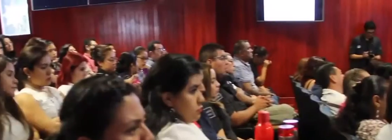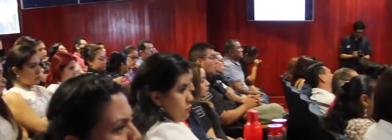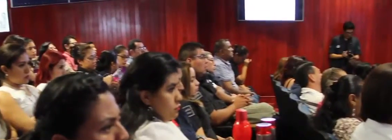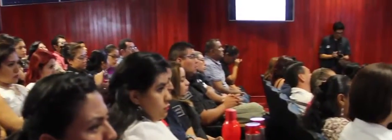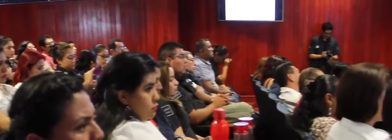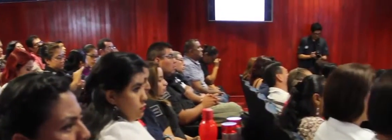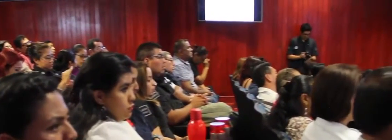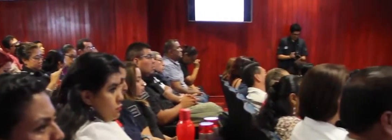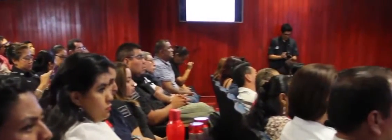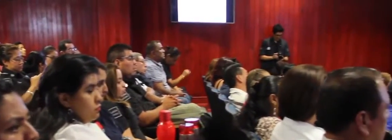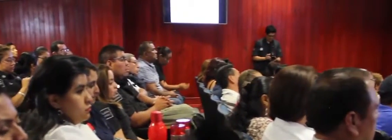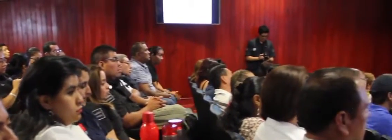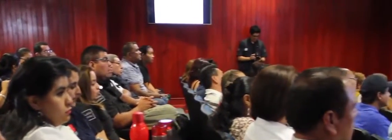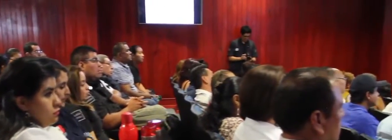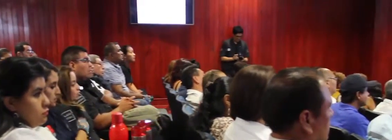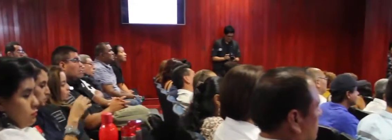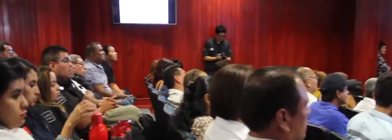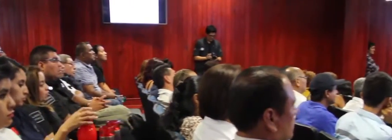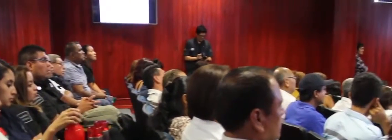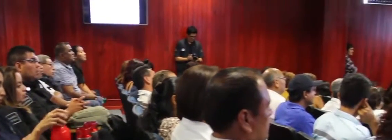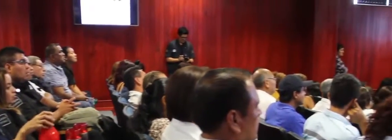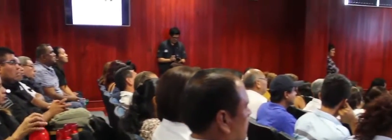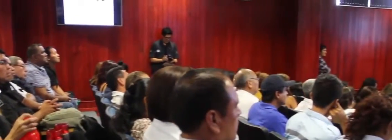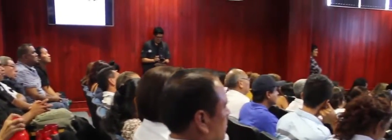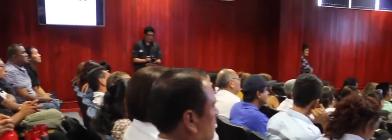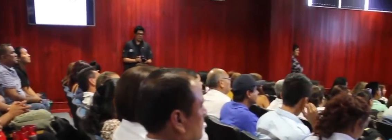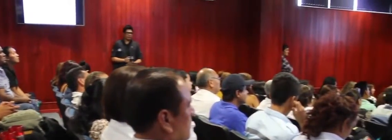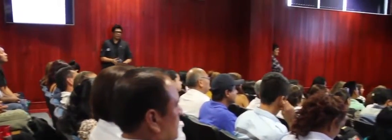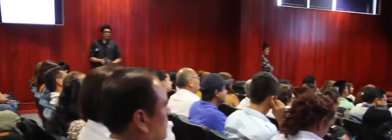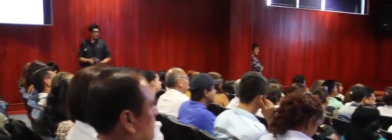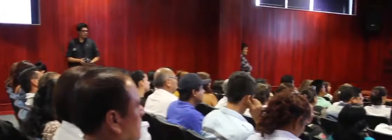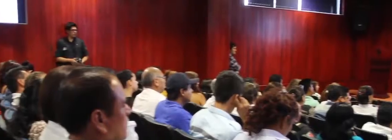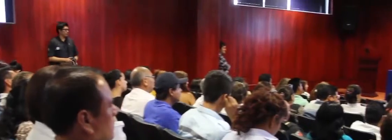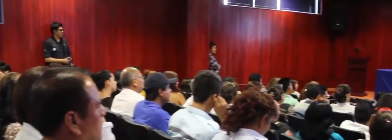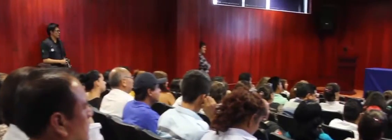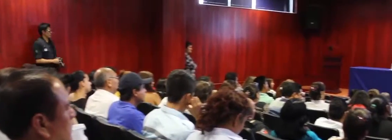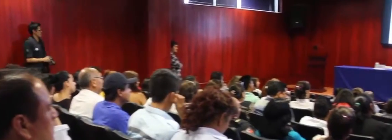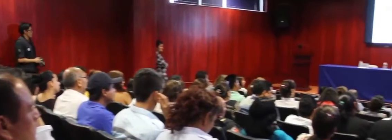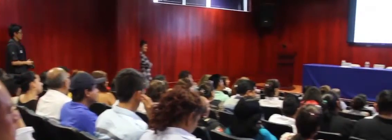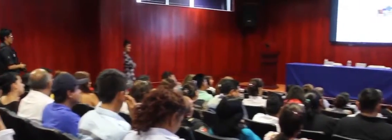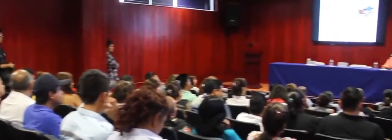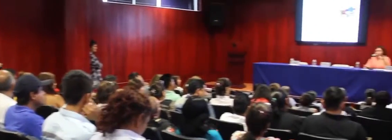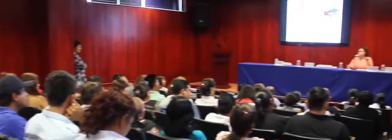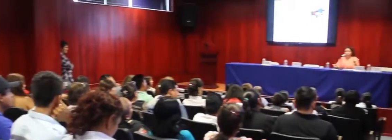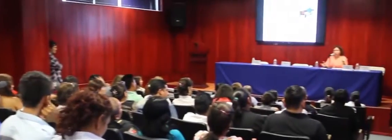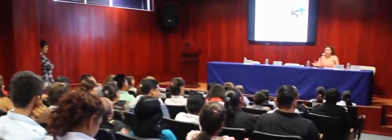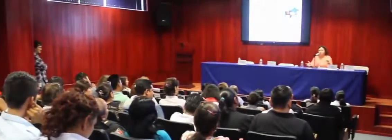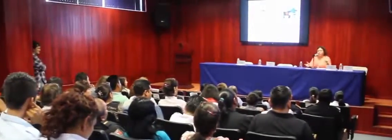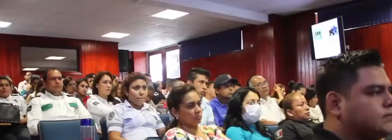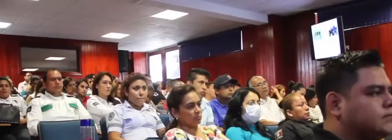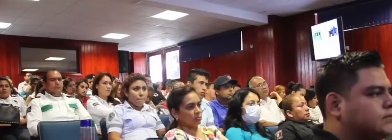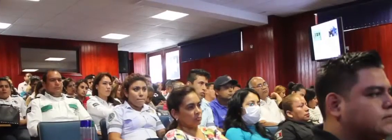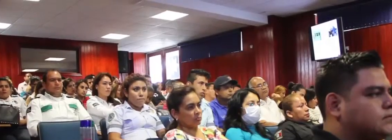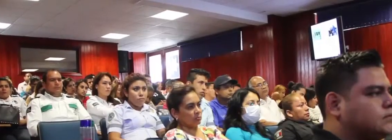No necesariamente es digno. Además de que no se establece una relación de trabajo, no se generan, por lo tanto, ¿no?, obligaciones, porque no hay la